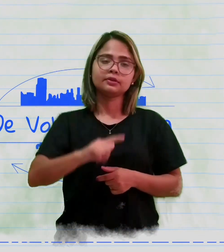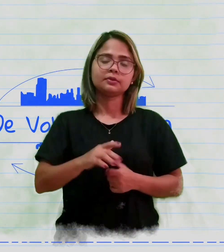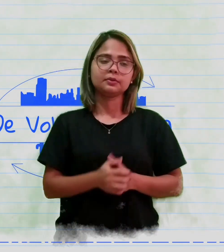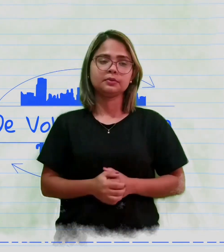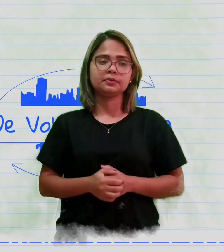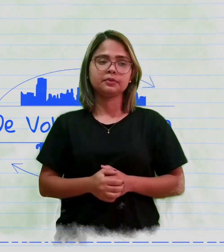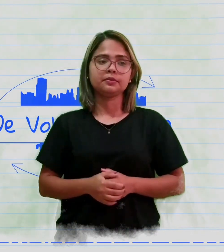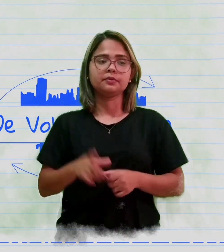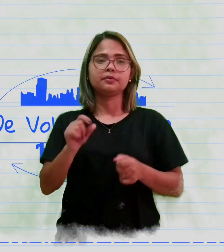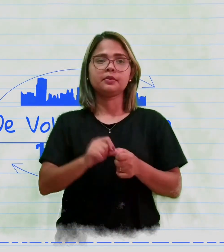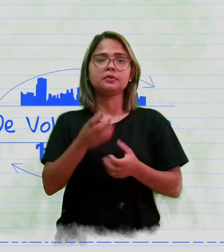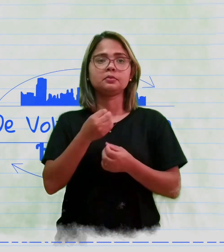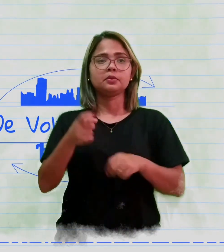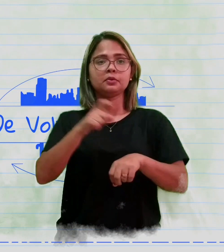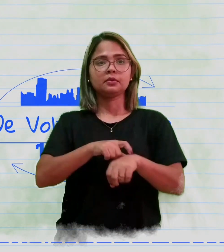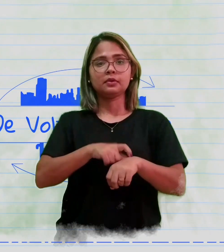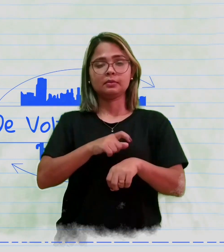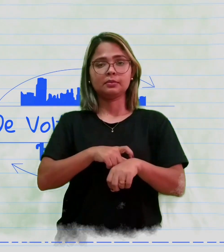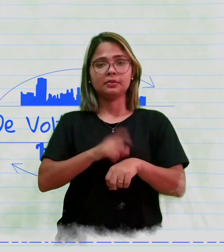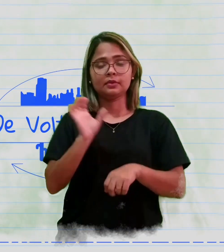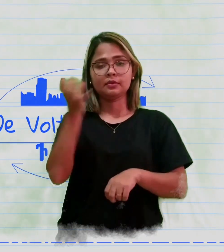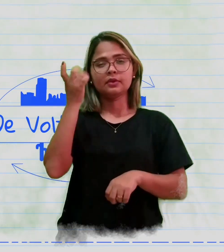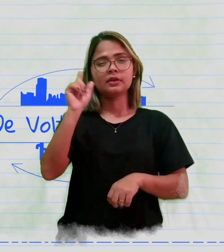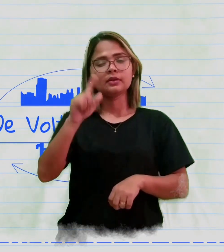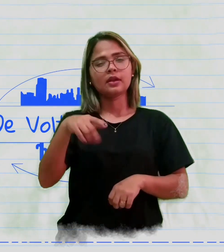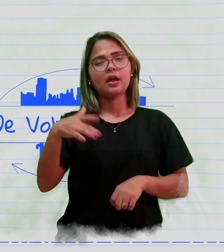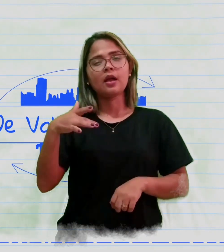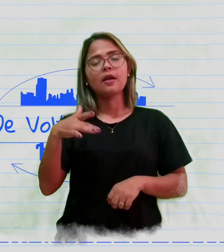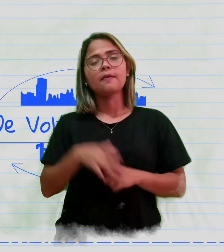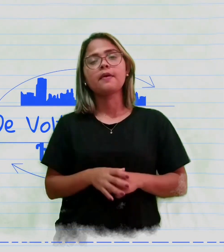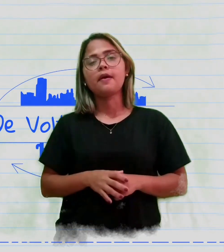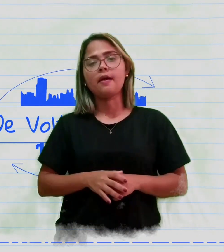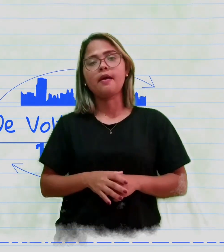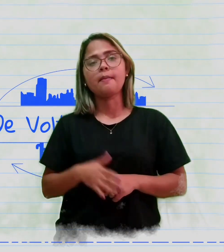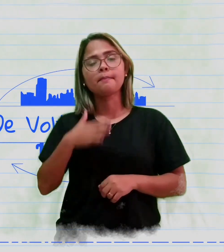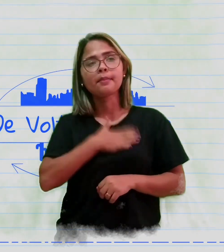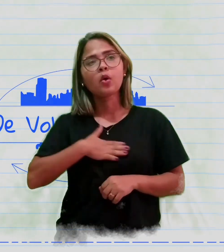falado dessa paixão gradativa, eu acho que, além de ser relacionável,